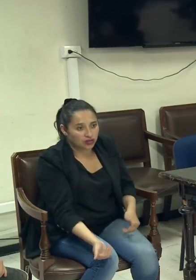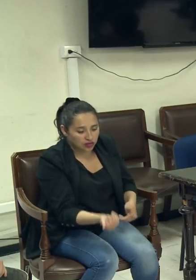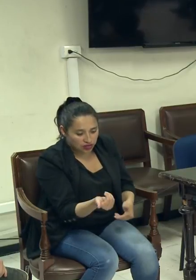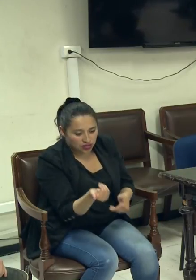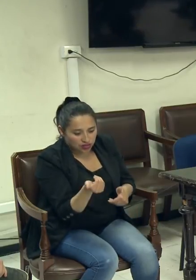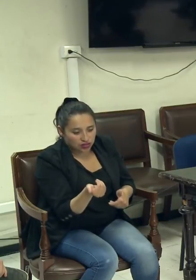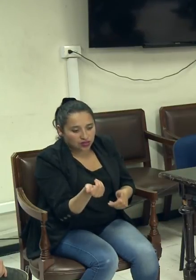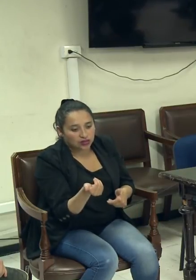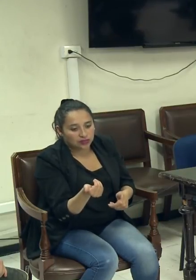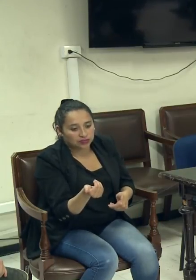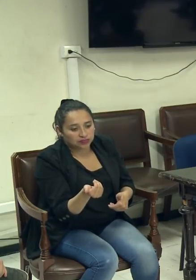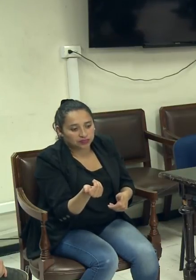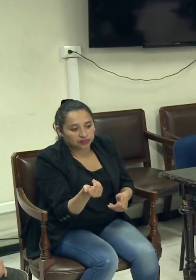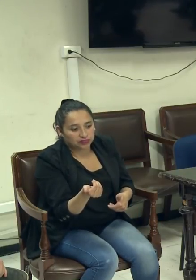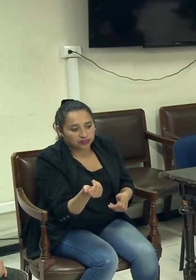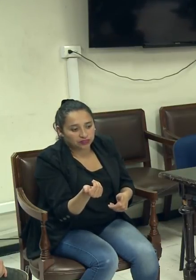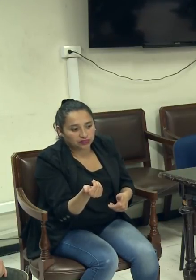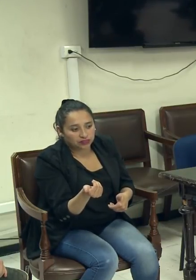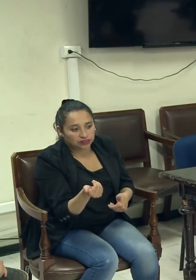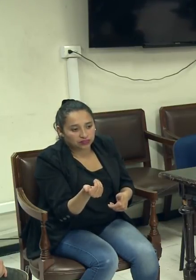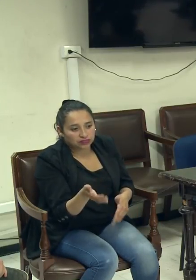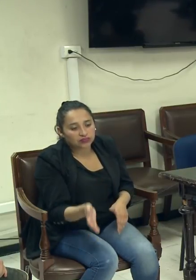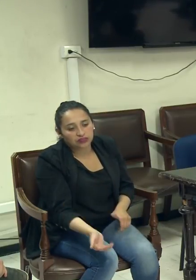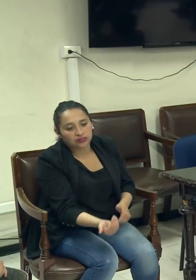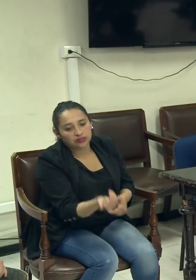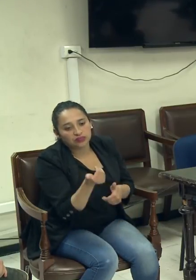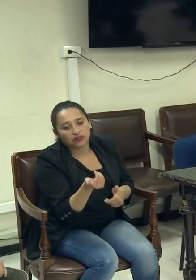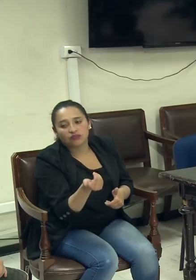afectuoso del beso de un hombre que me acosa.